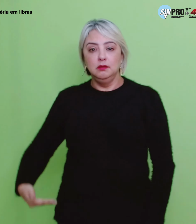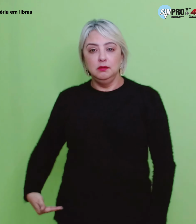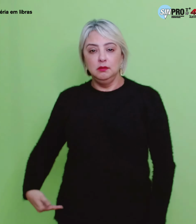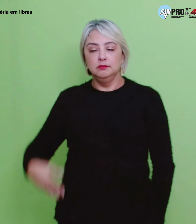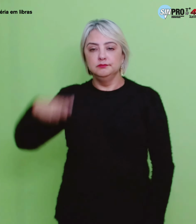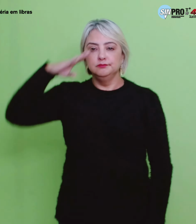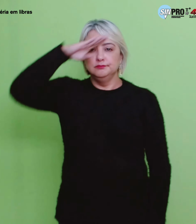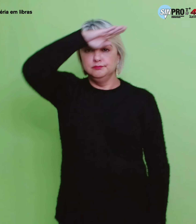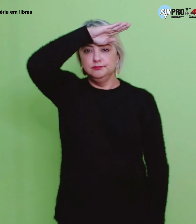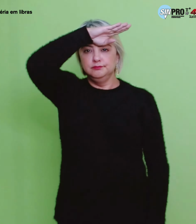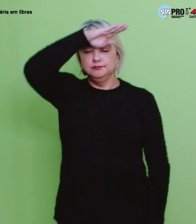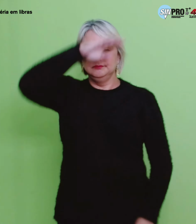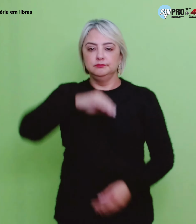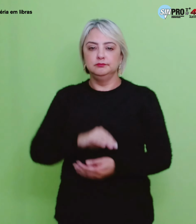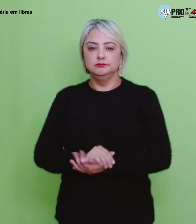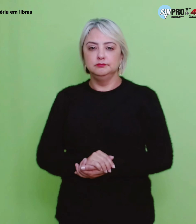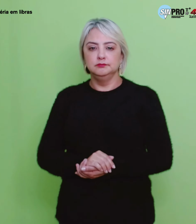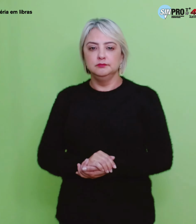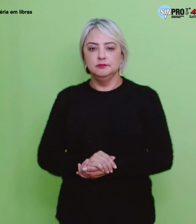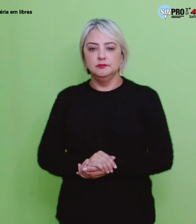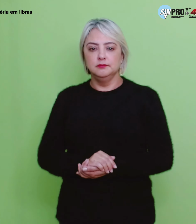prioridade para o governo de Jair Bolsonaro.